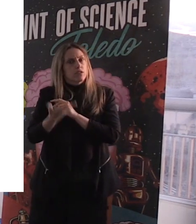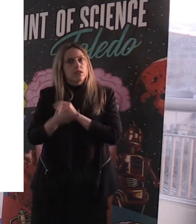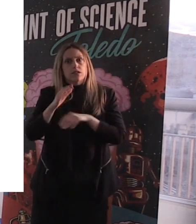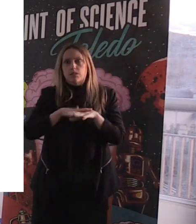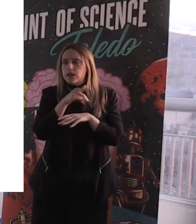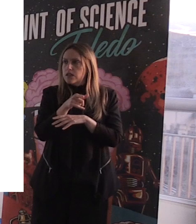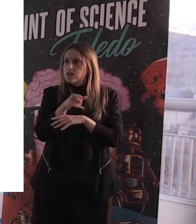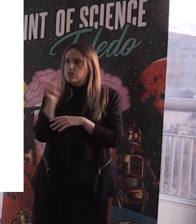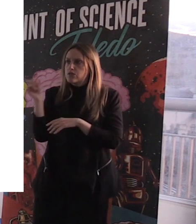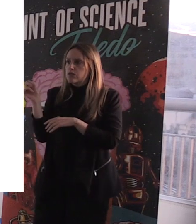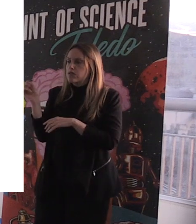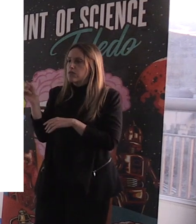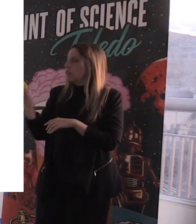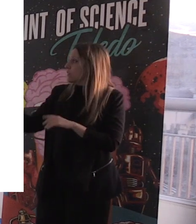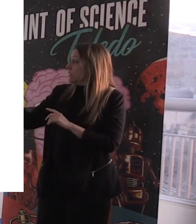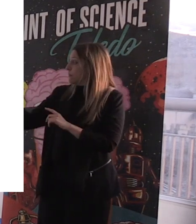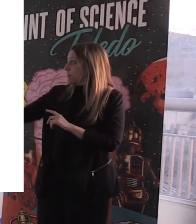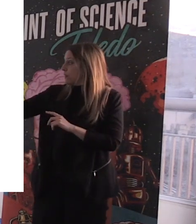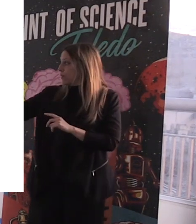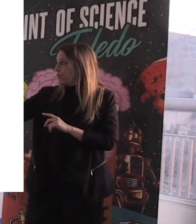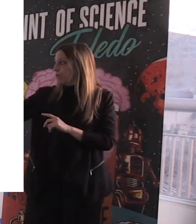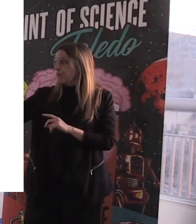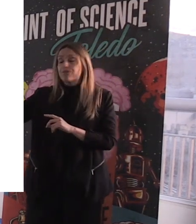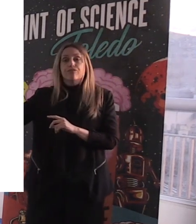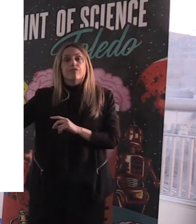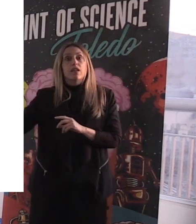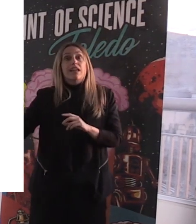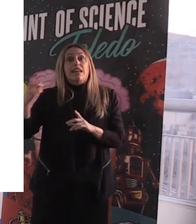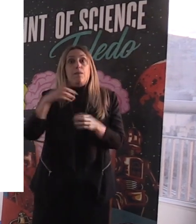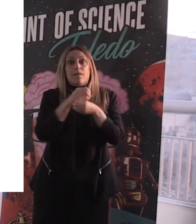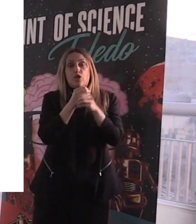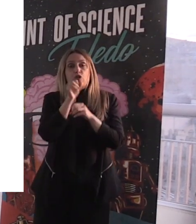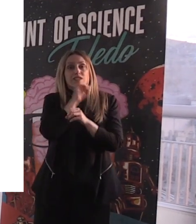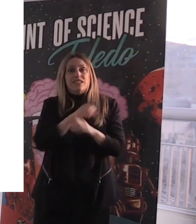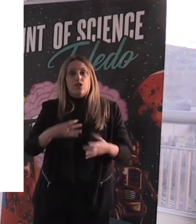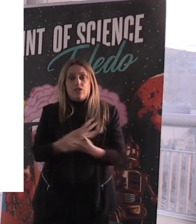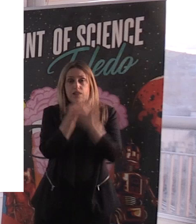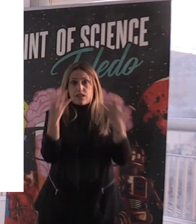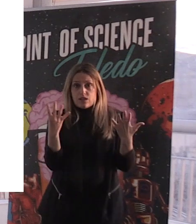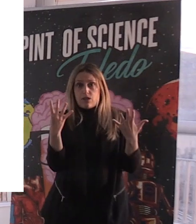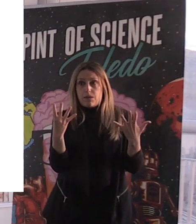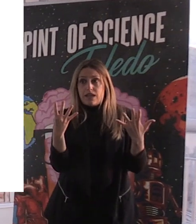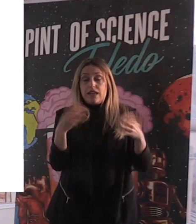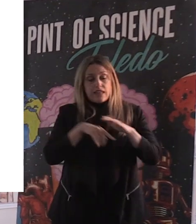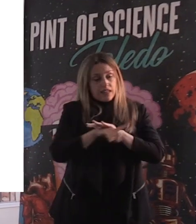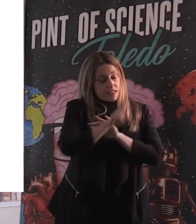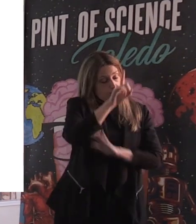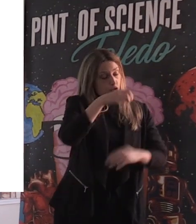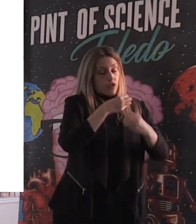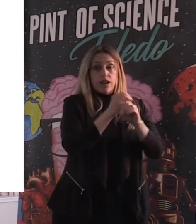esto. El primero, Weismann, era un biólogo del siglo XIX, del desarrollo de la